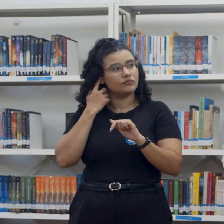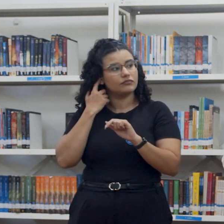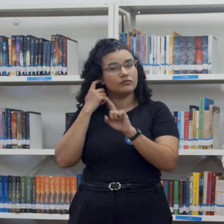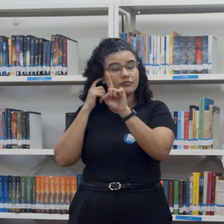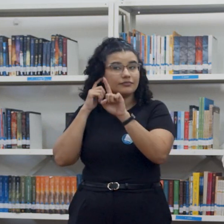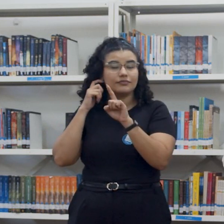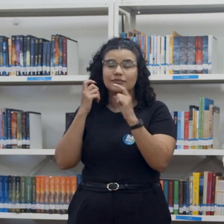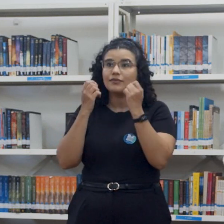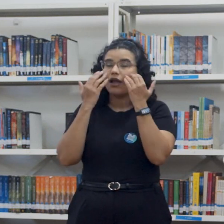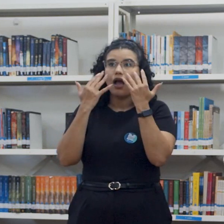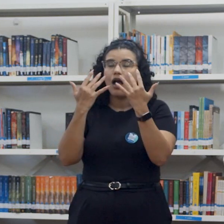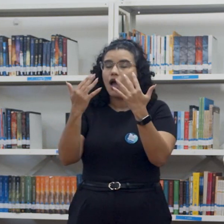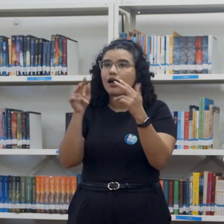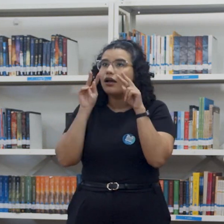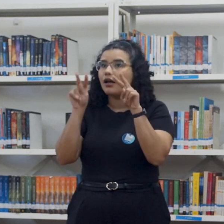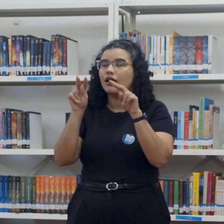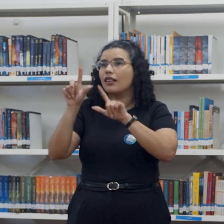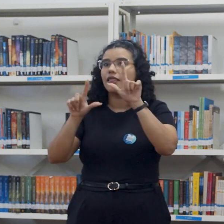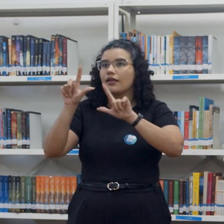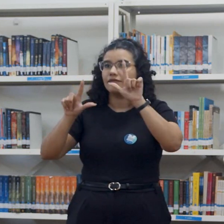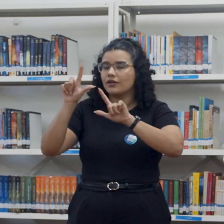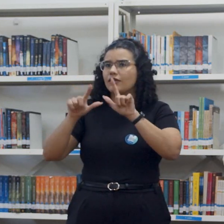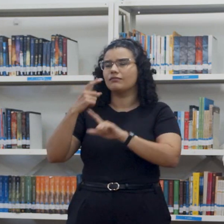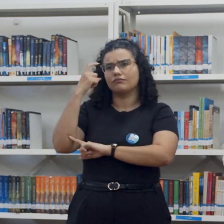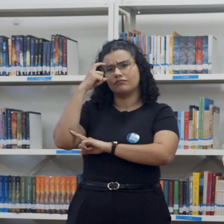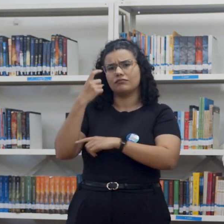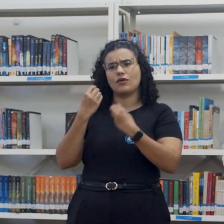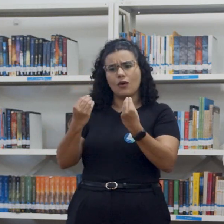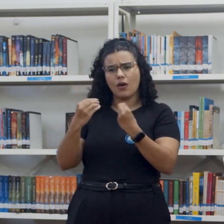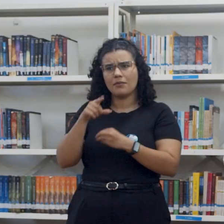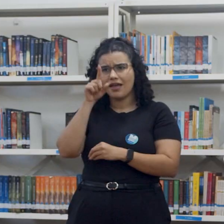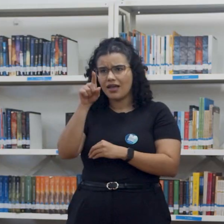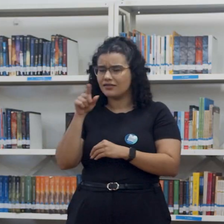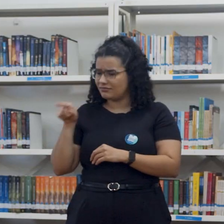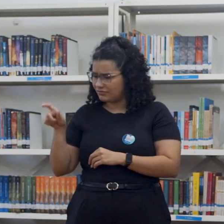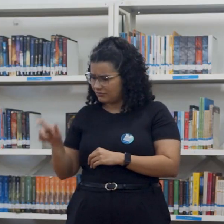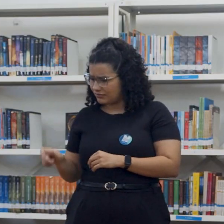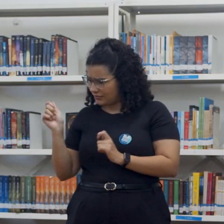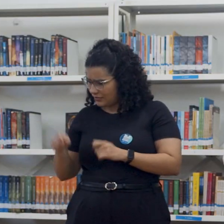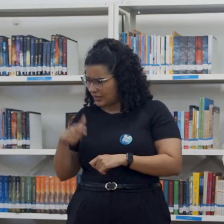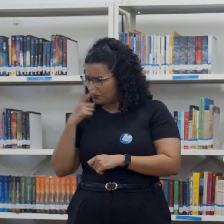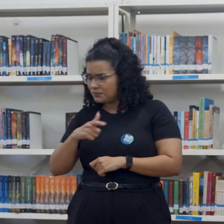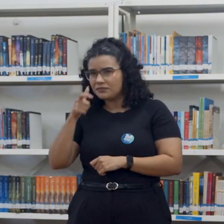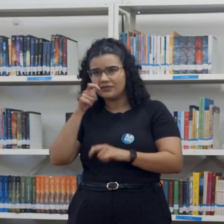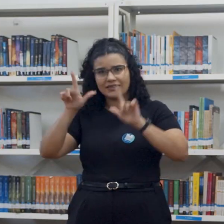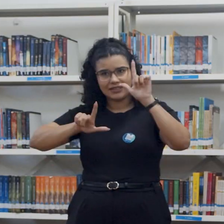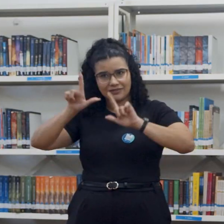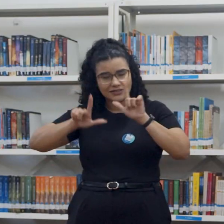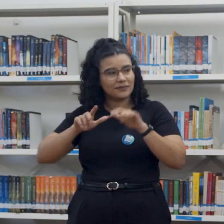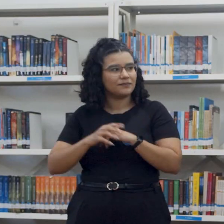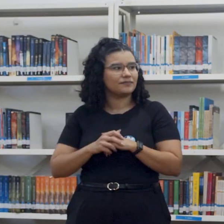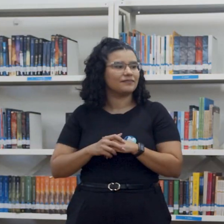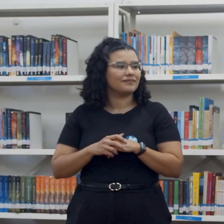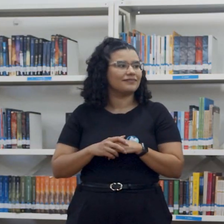ela vidrava os olhos na frente da TV. Será possível que esse ser assiste TV? Resolvi colocar